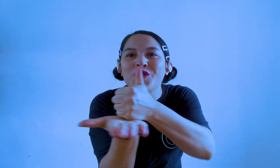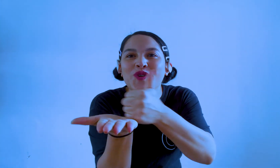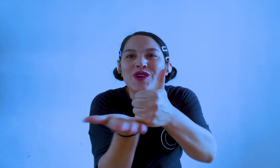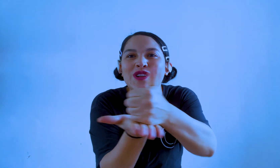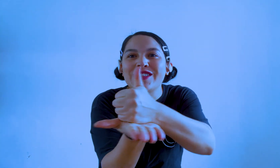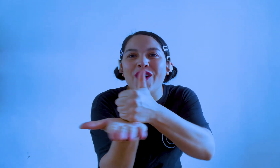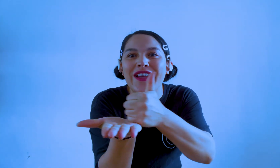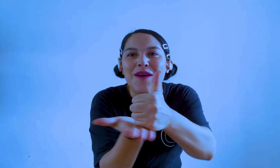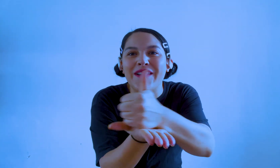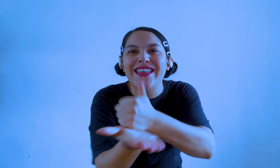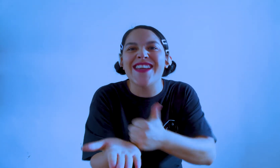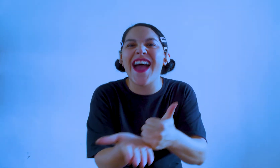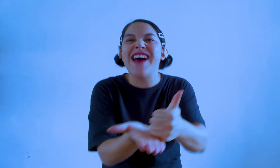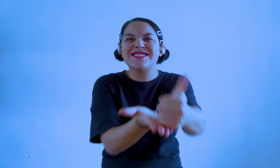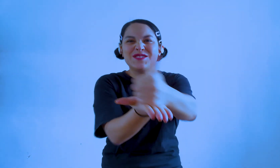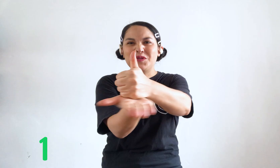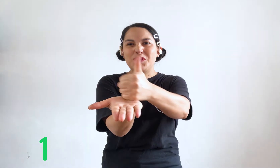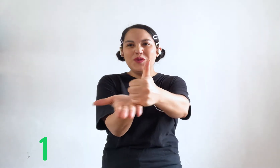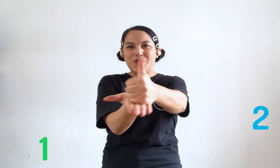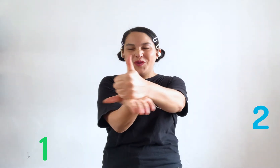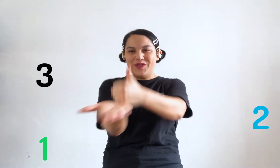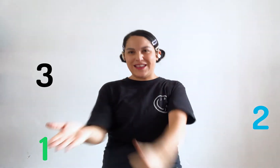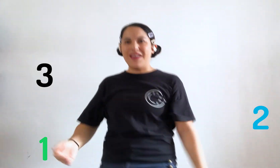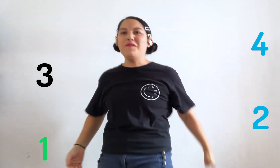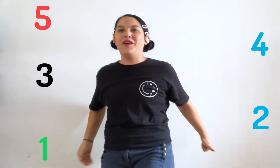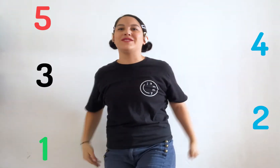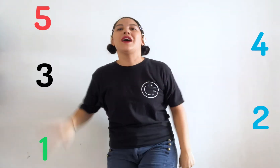azul. Toda la pantalla azul. Seguimos.